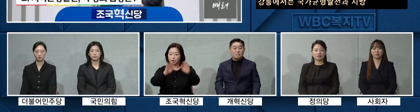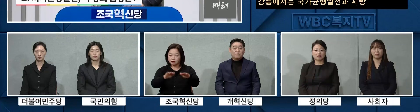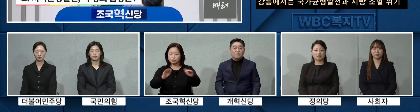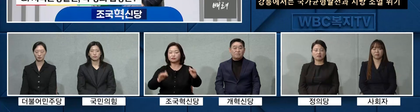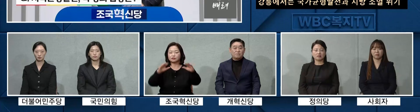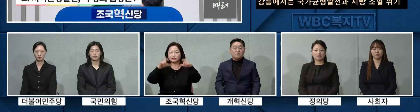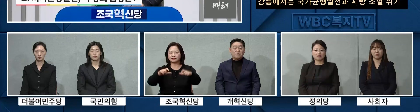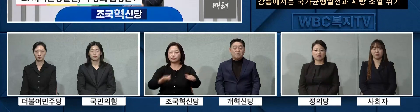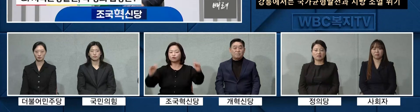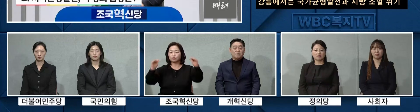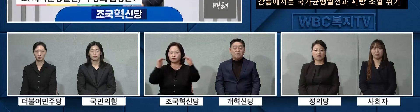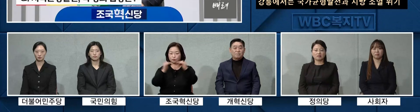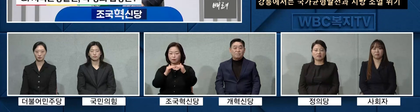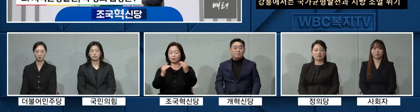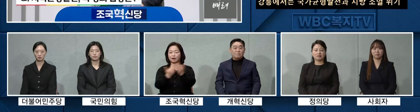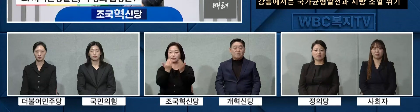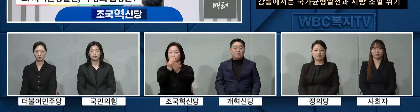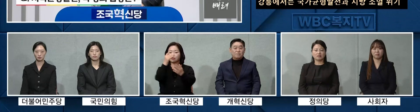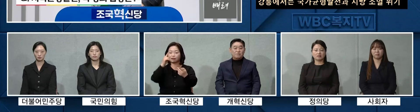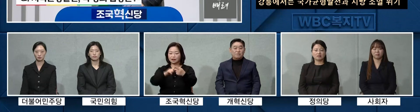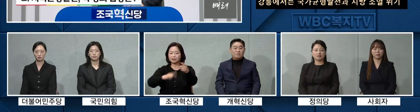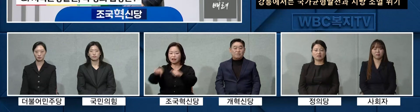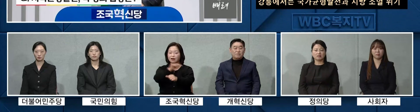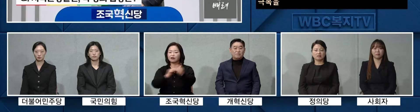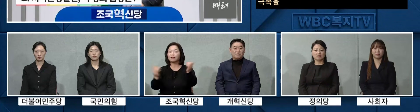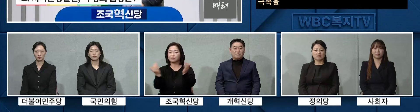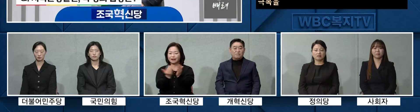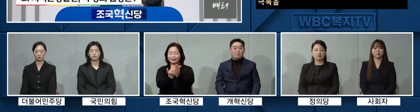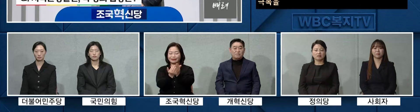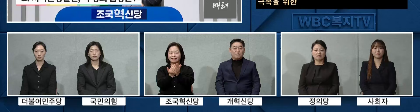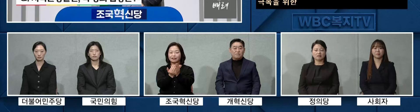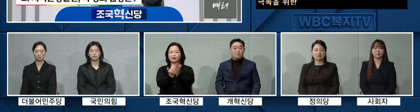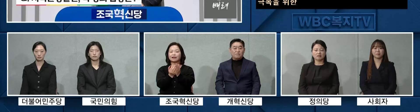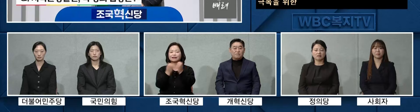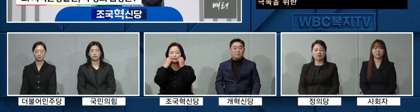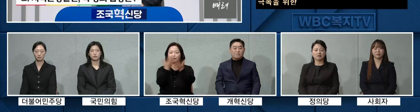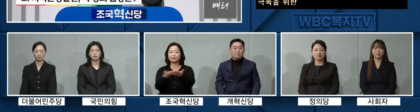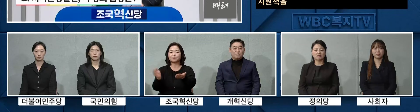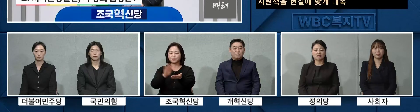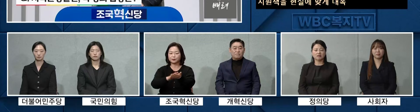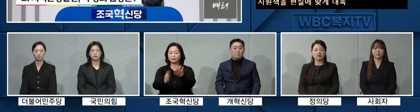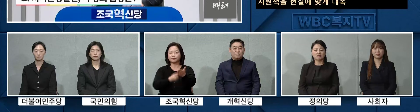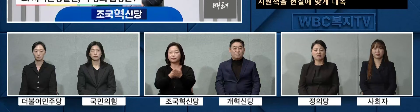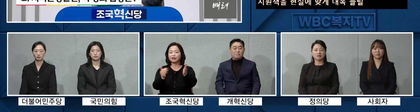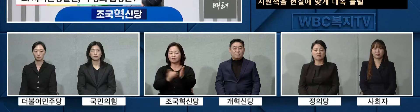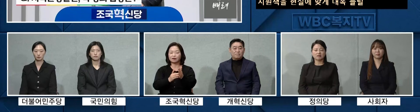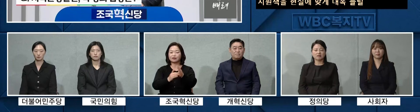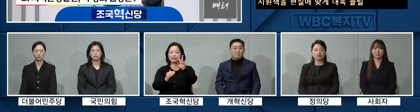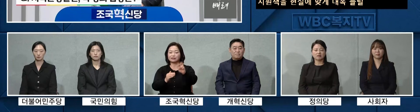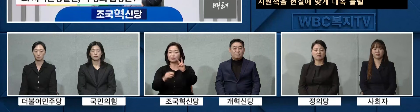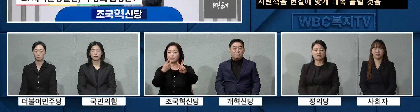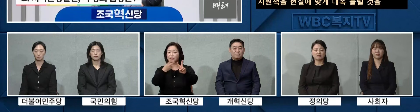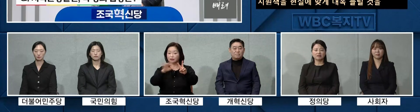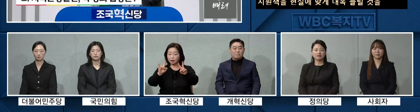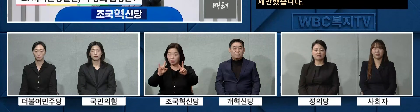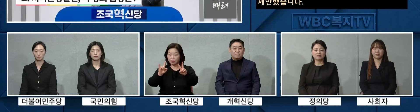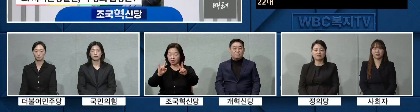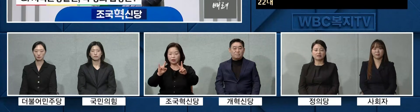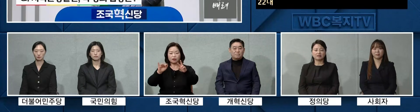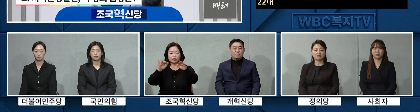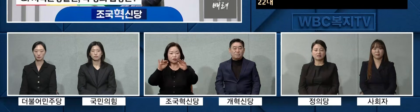특별회계의 정부 지원액을 현실에 맞게 대폭 늘릴 것을 제안했습니다. 22대 개원 이후에는